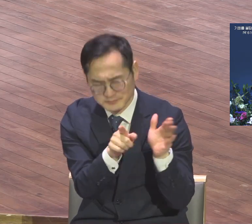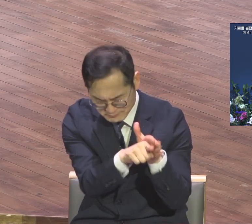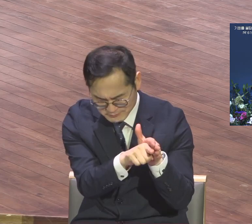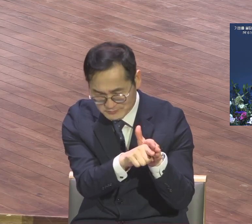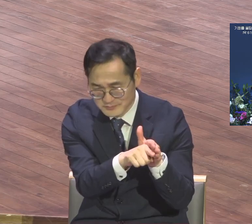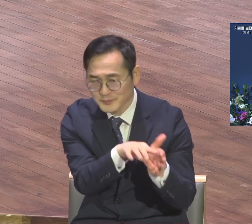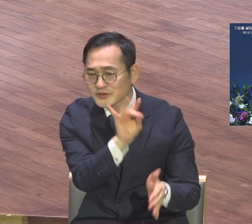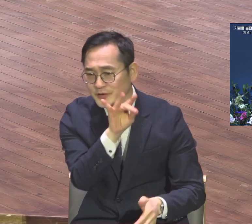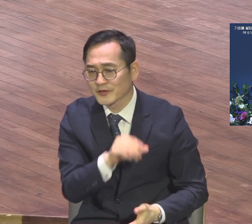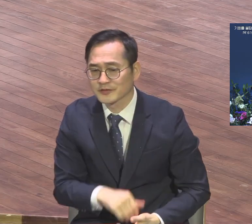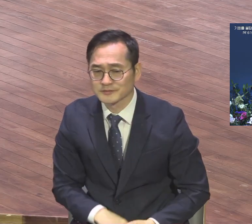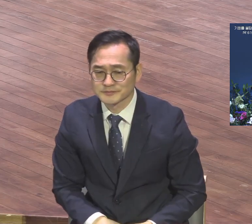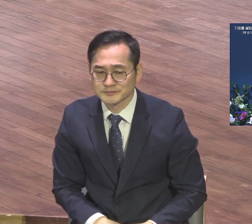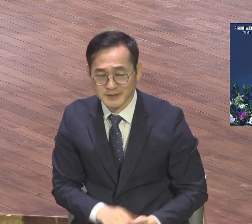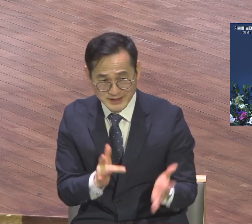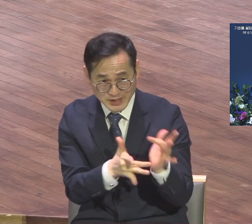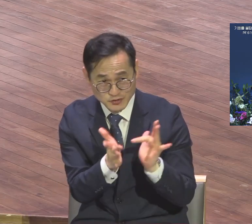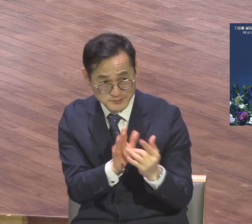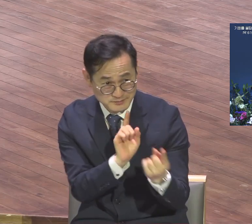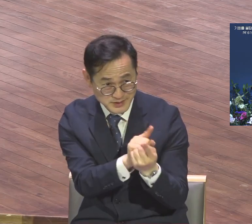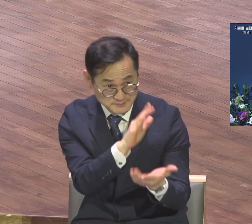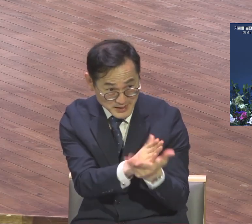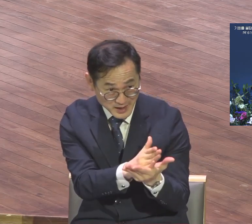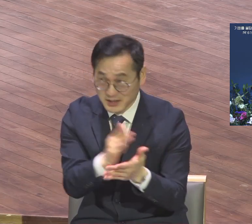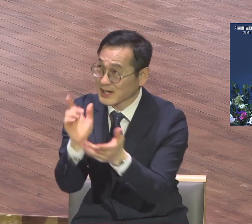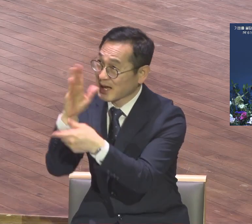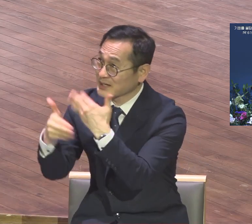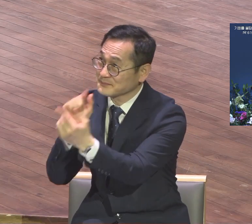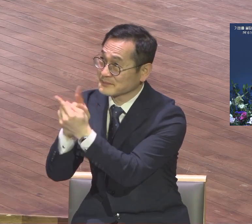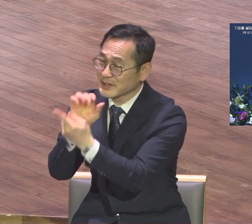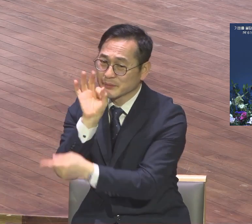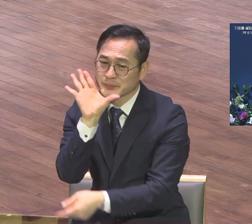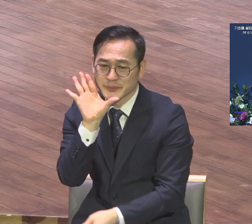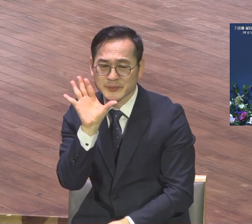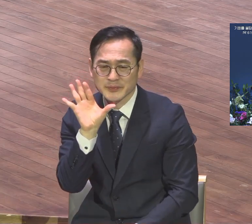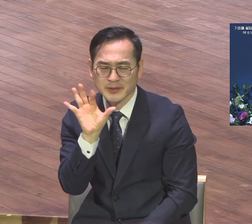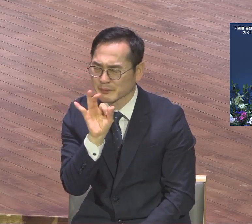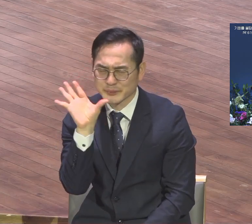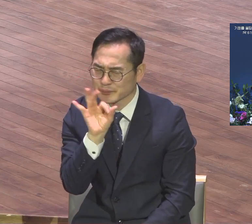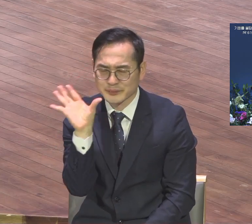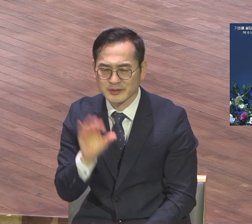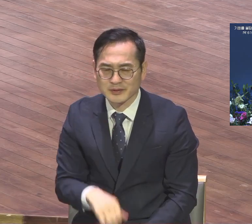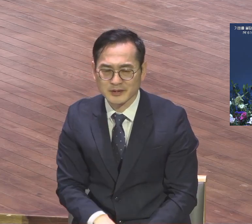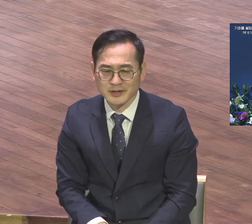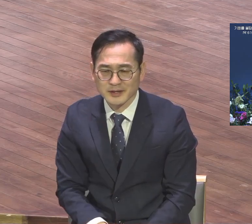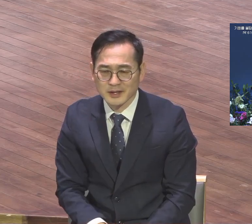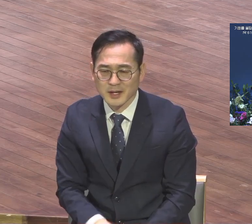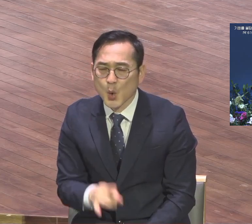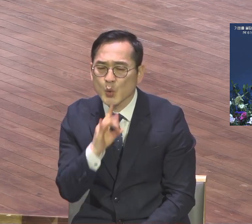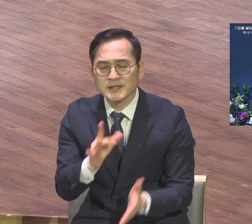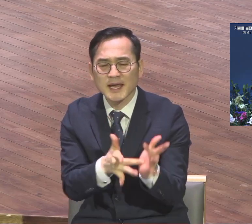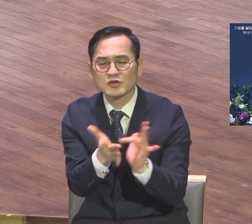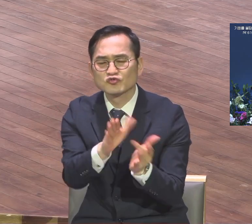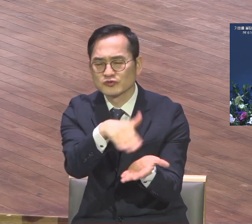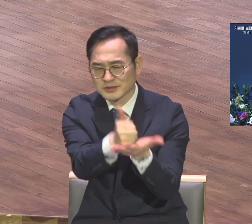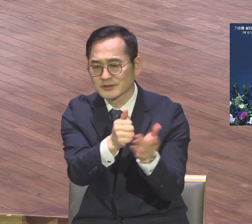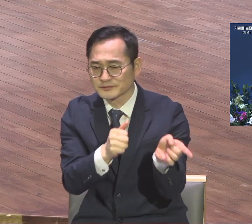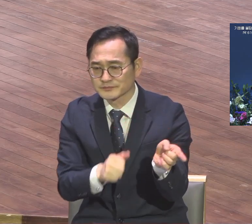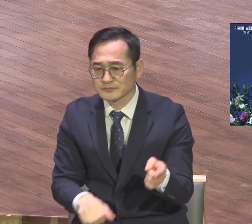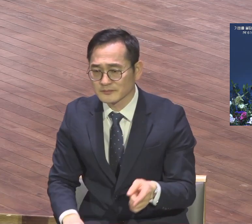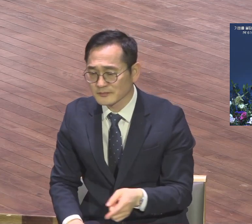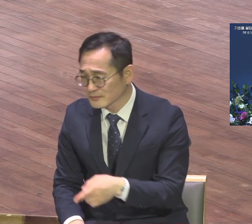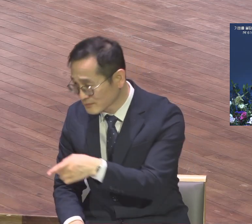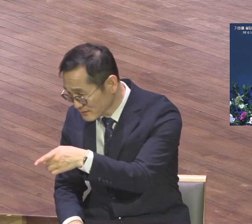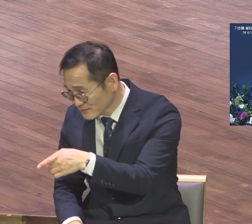예수님 외에는 하나님 만날 수가 없어. 마음에 안 되고 석가도 안 되고 어느 종교도 안 돼. 오직 예수밖에 없어. 신천지에